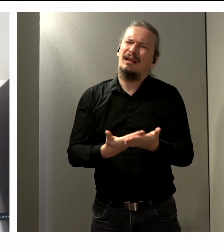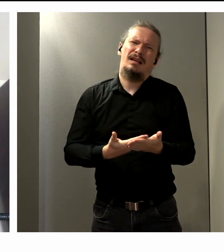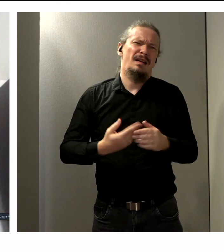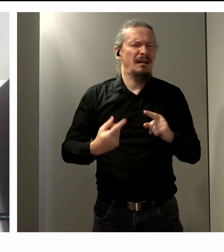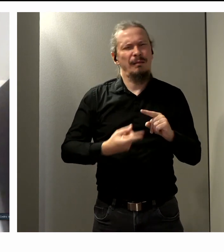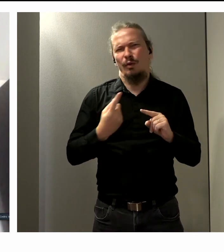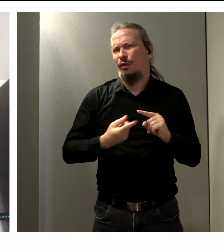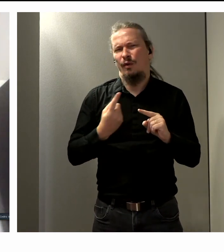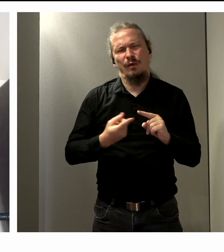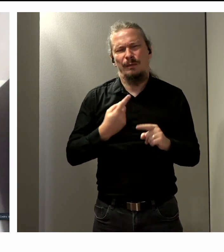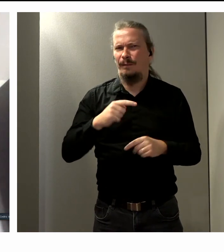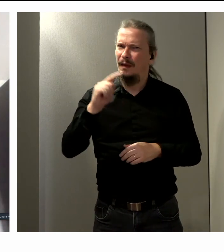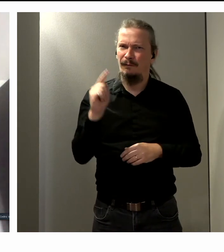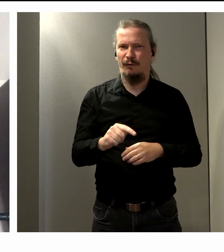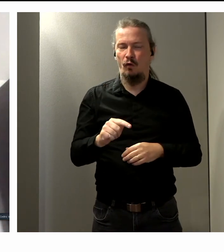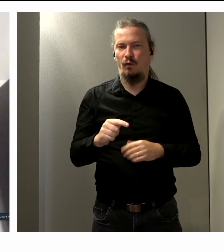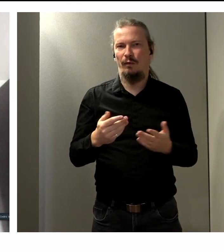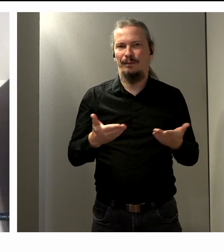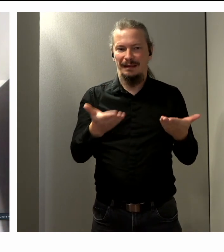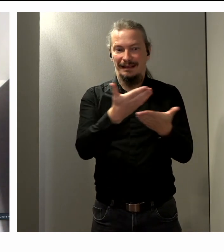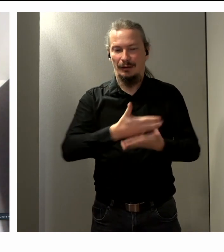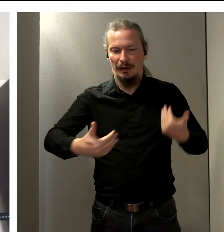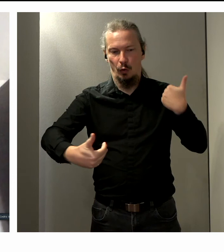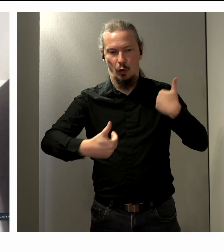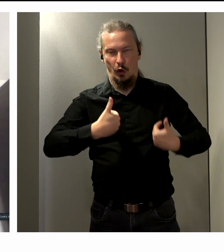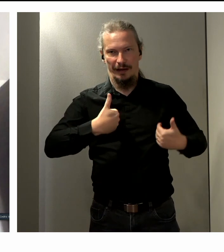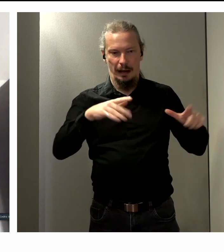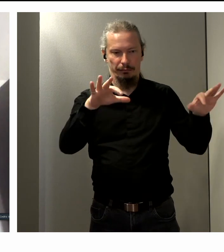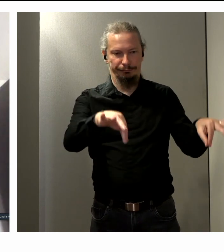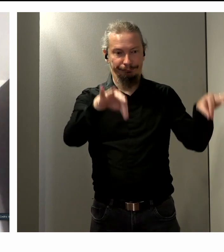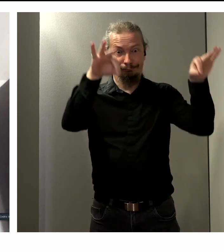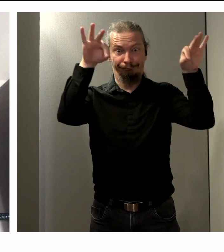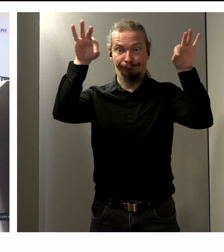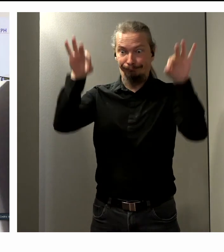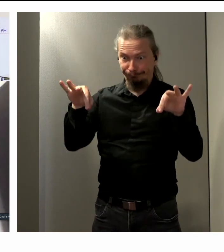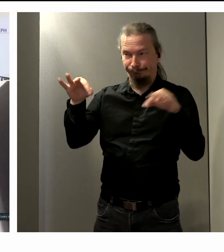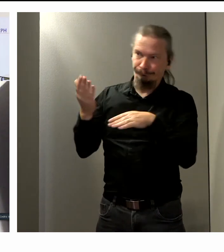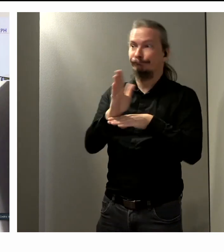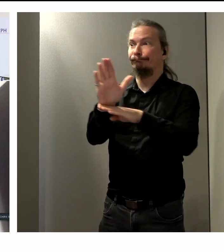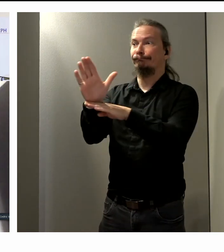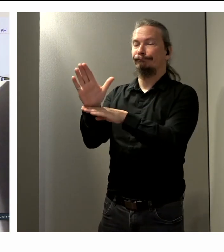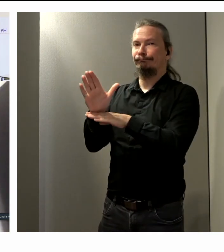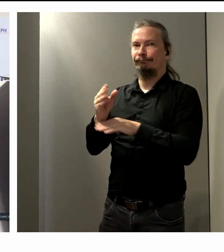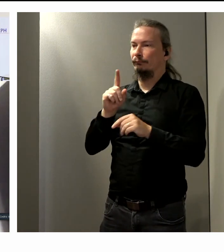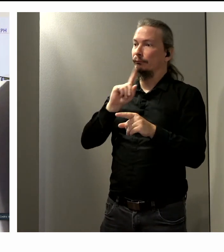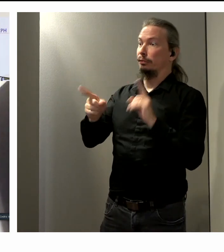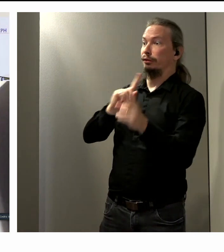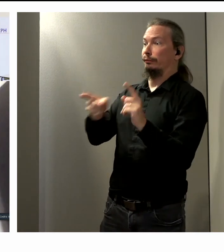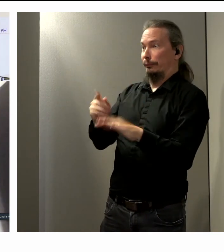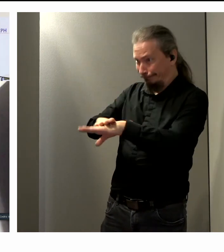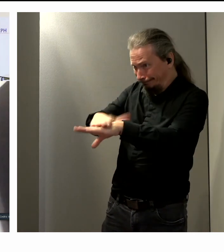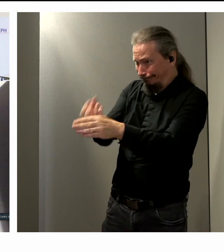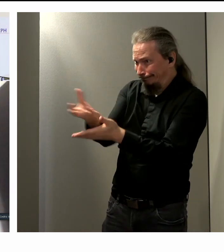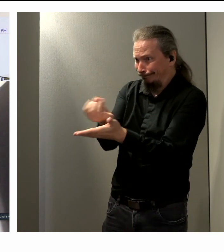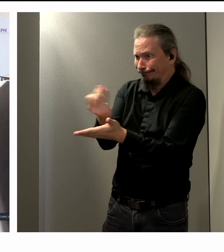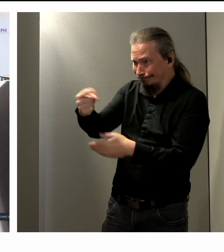puisse mettre cette situation en situation de handicap aussi dans une situation qui prescrit, qui donne